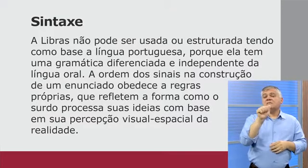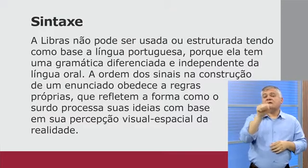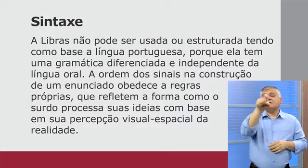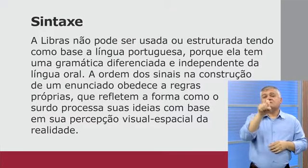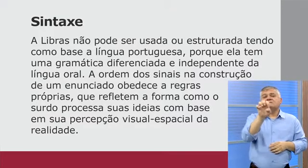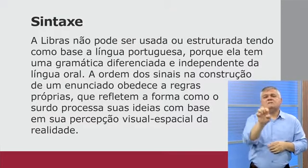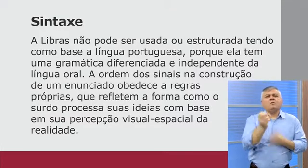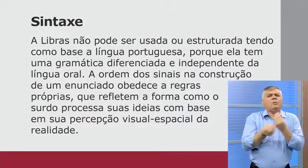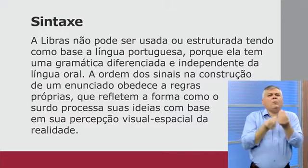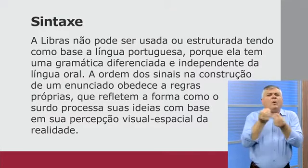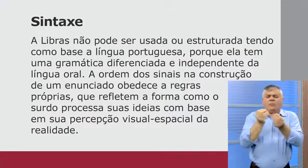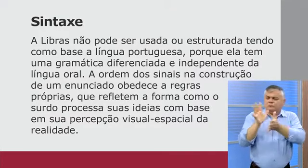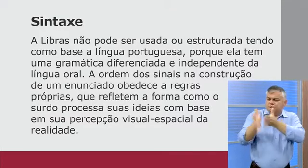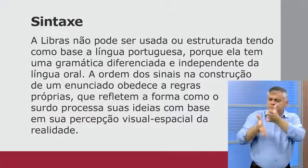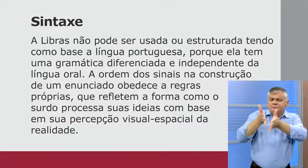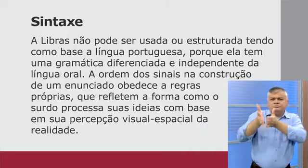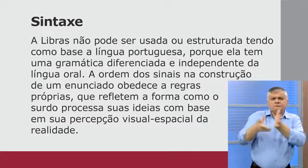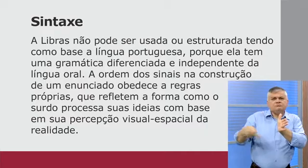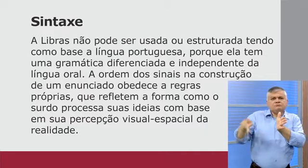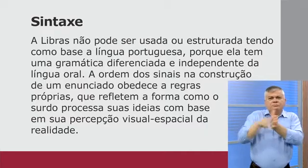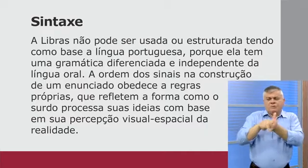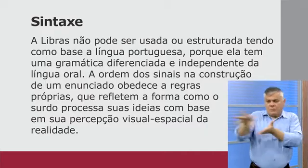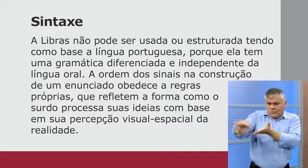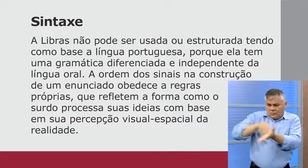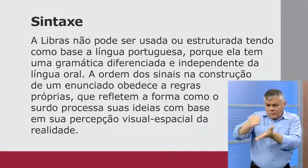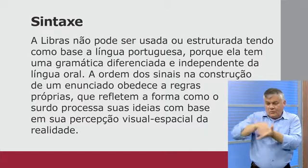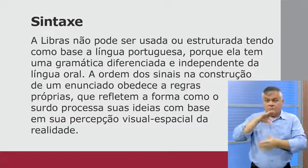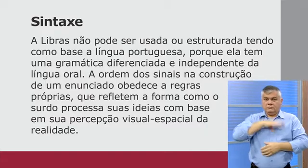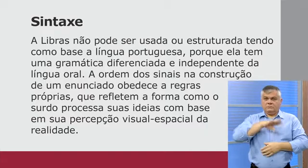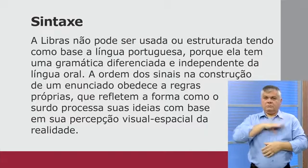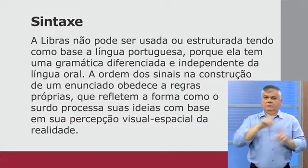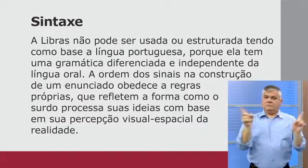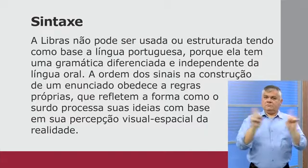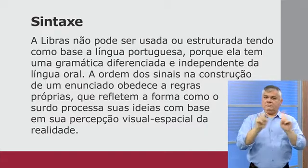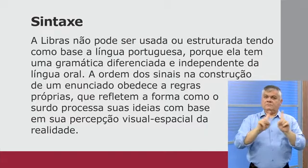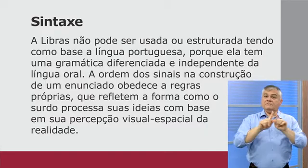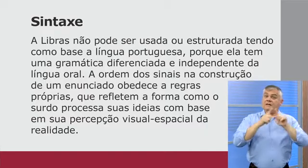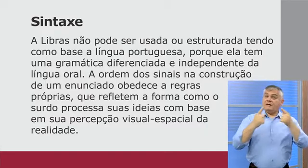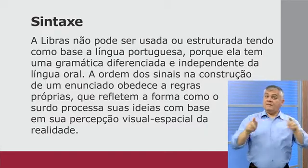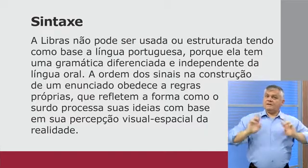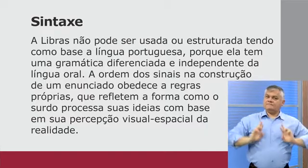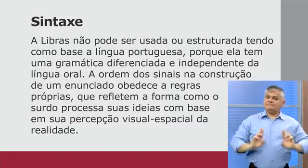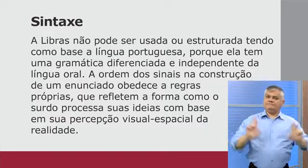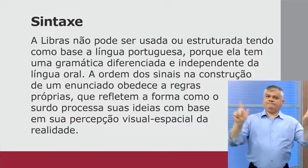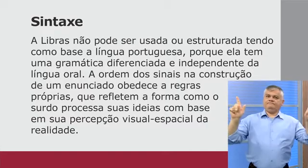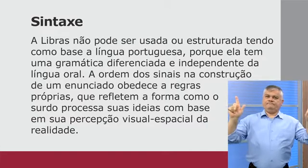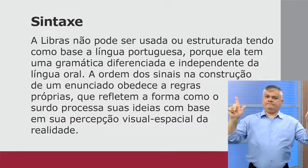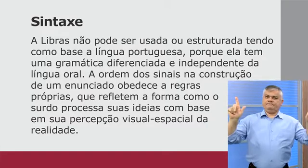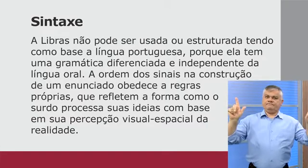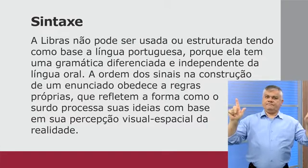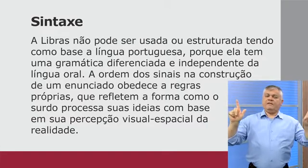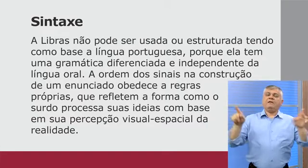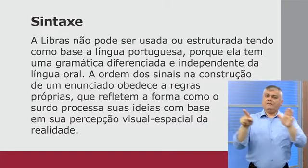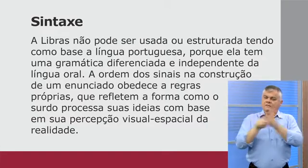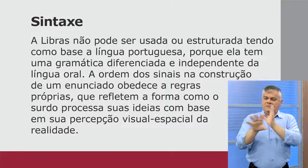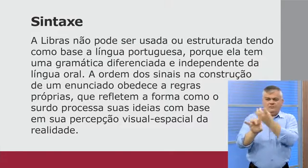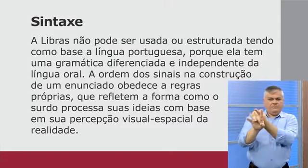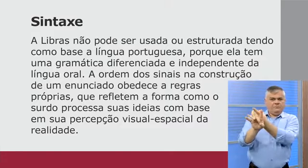usada ou estruturada tendo como base a língua portuguesa, porque ela tem uma gramática diferenciada e totalmente independente da língua